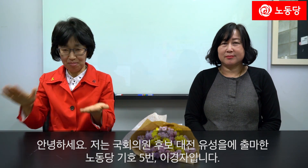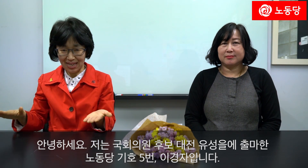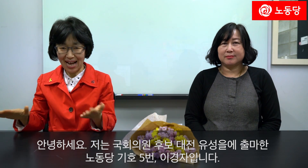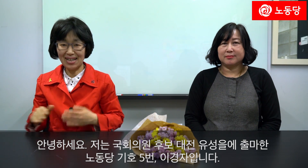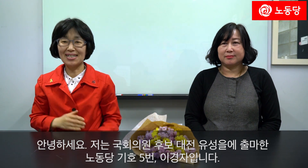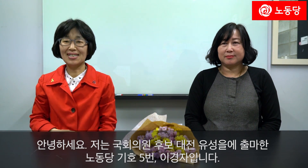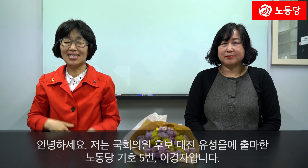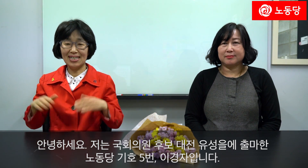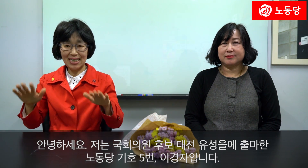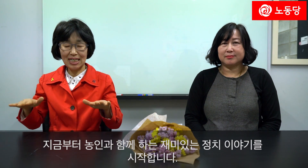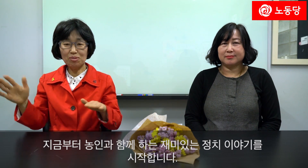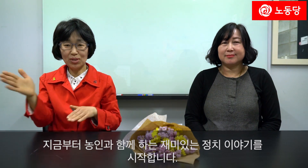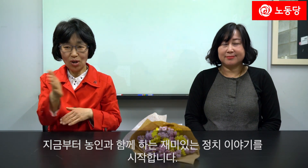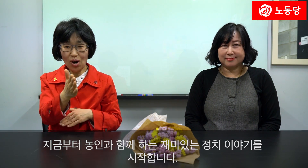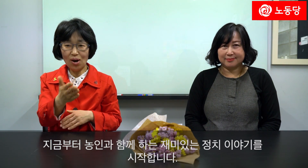이경자입니다.